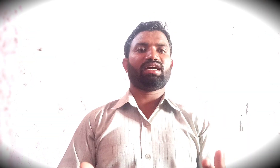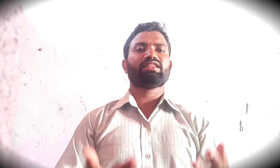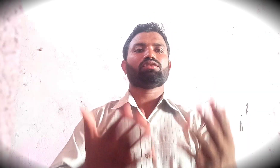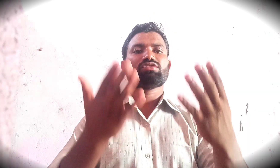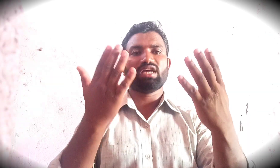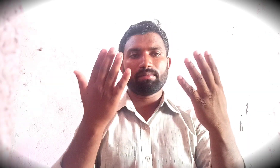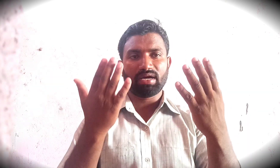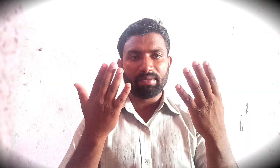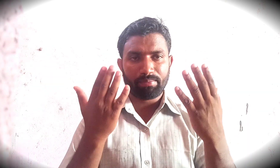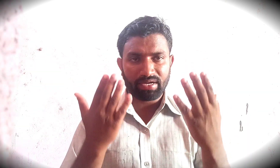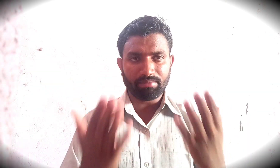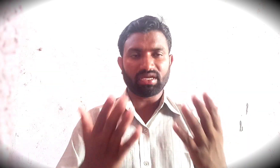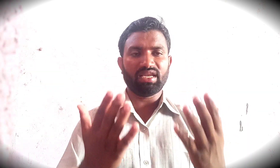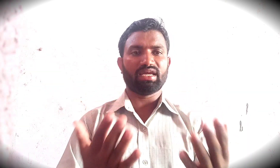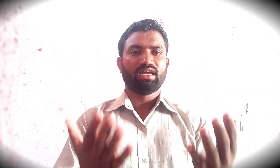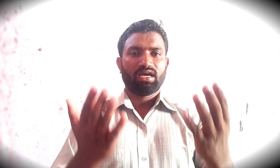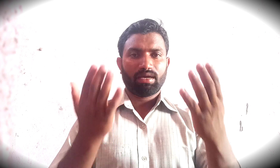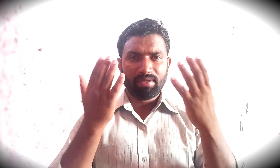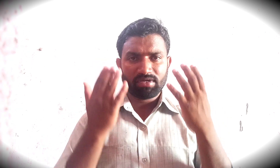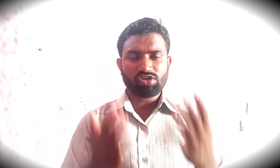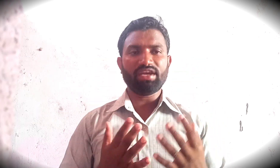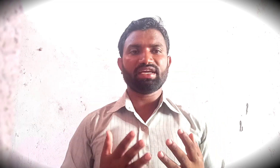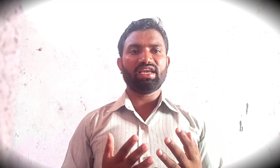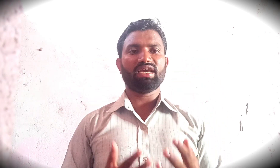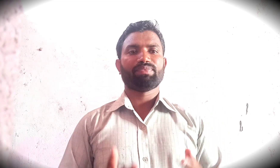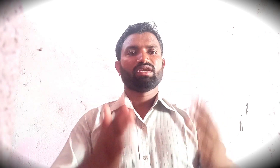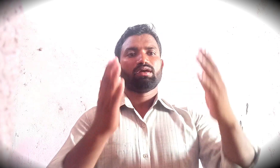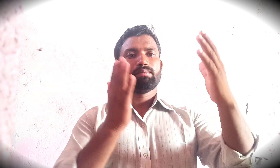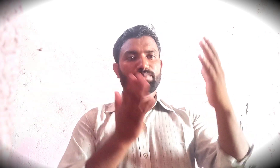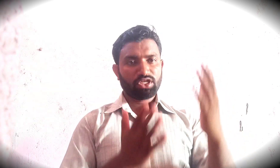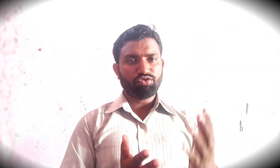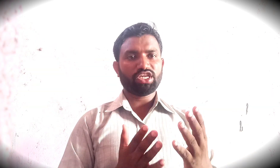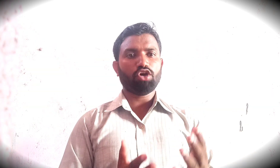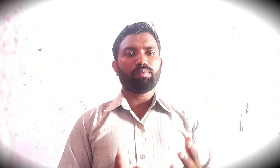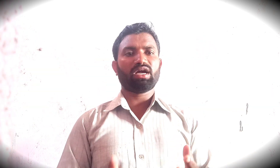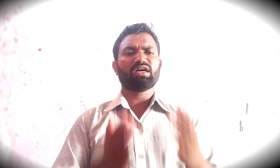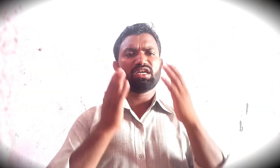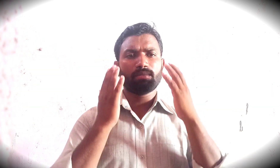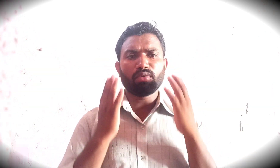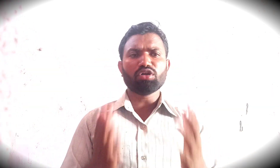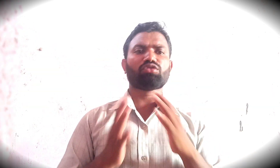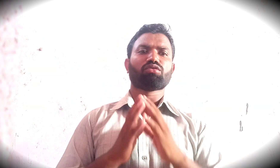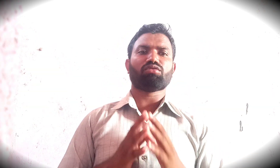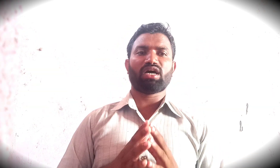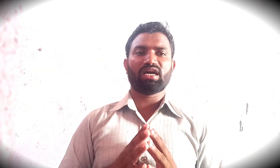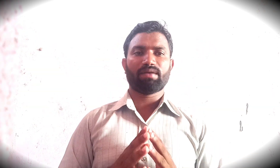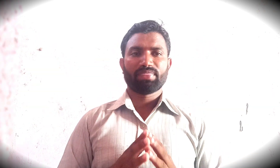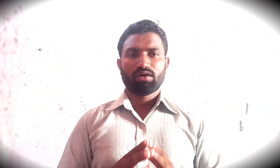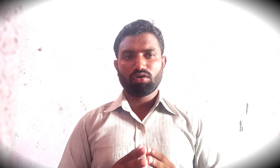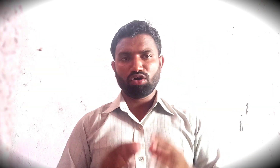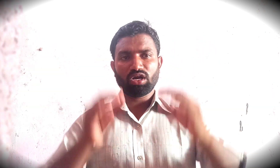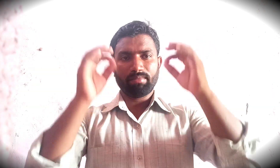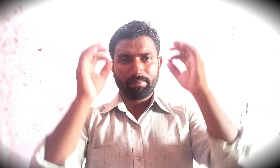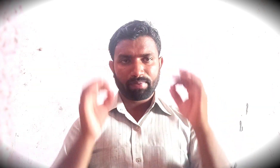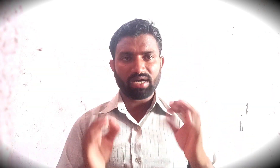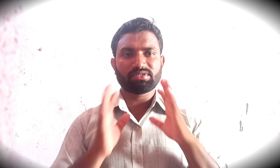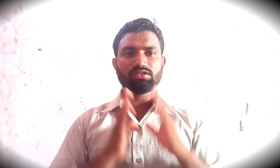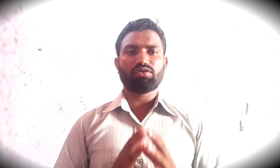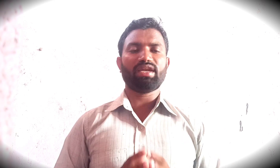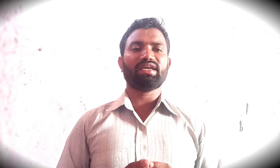यहां तक उसने हमारे प्रेम के लिए, हमें बचाने के लिए पृथ्वी के ऊपर आकर के बहुत दुख उठाया और हमें पाप से छुड़ाने के